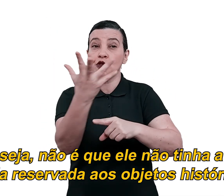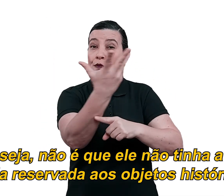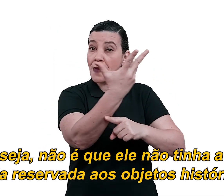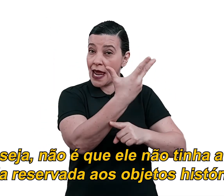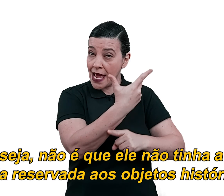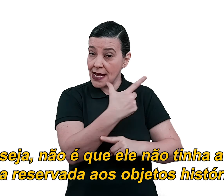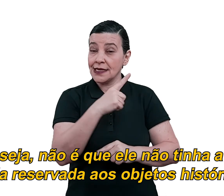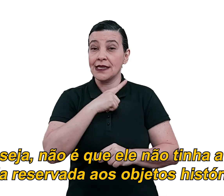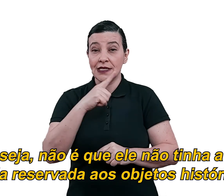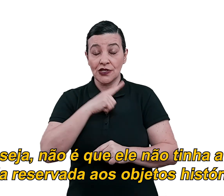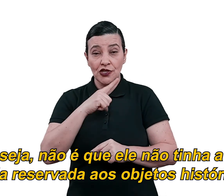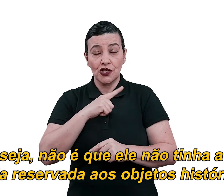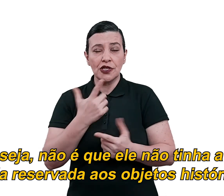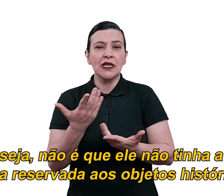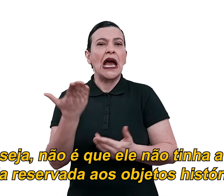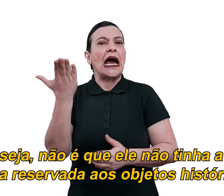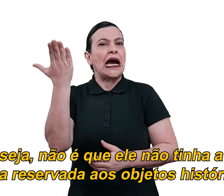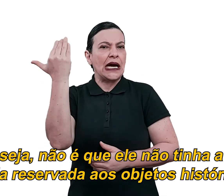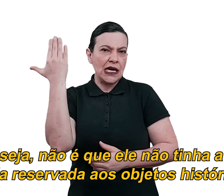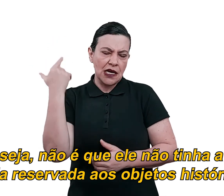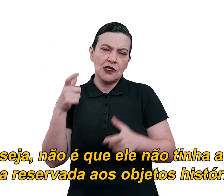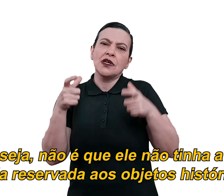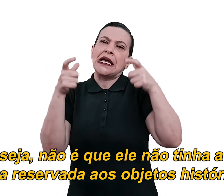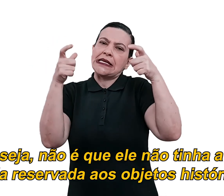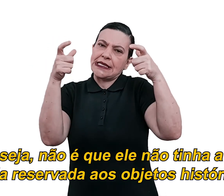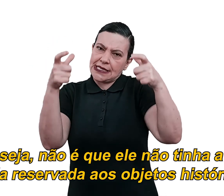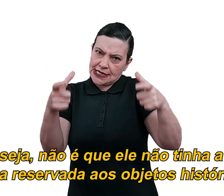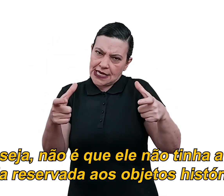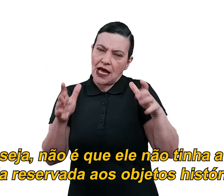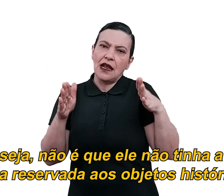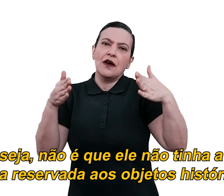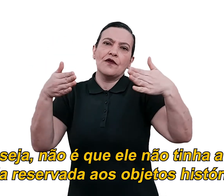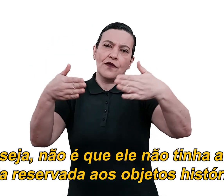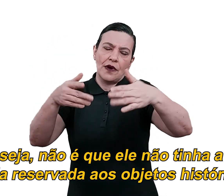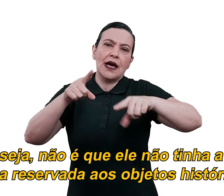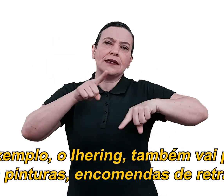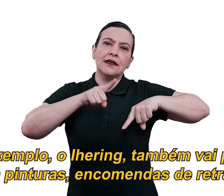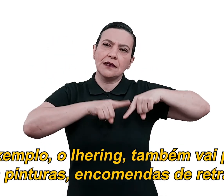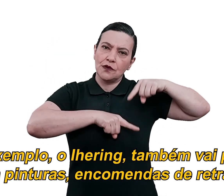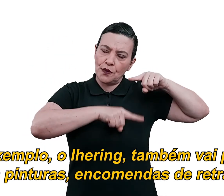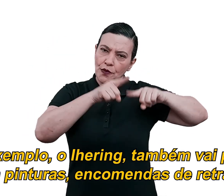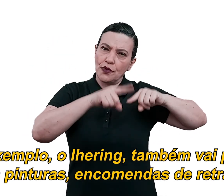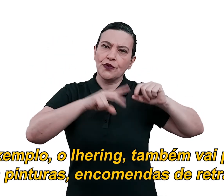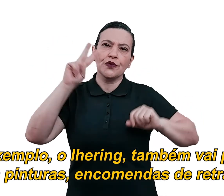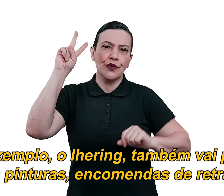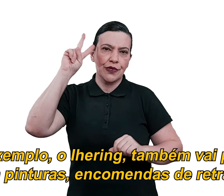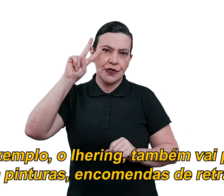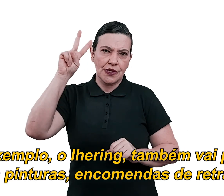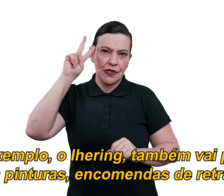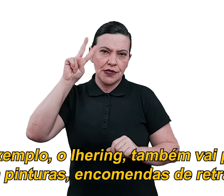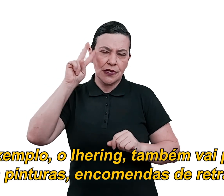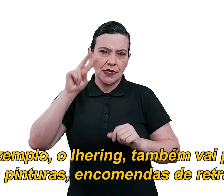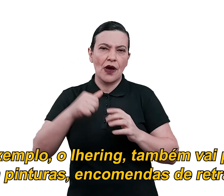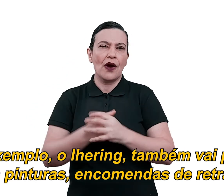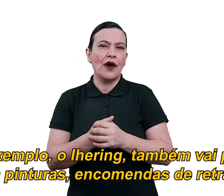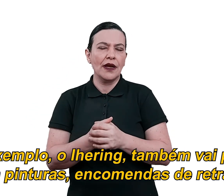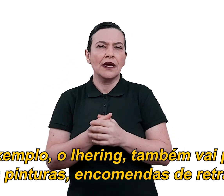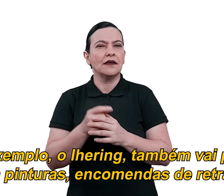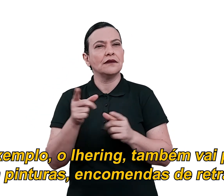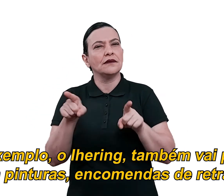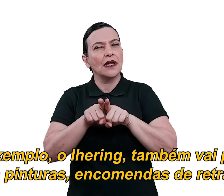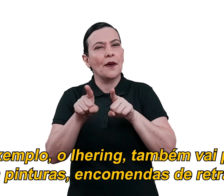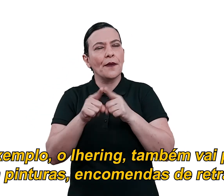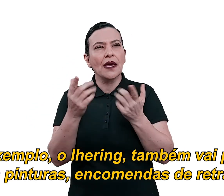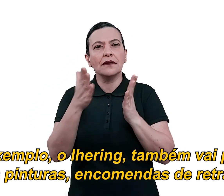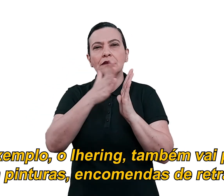tinha... Ele não é que ele não tinha a sua sala reservada aos objetos históricos, por exemplo. Né? O Iering também vai pensar em